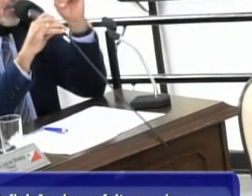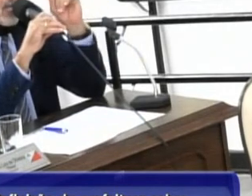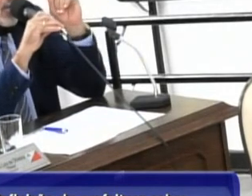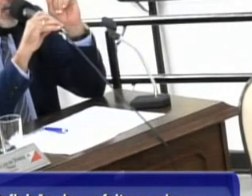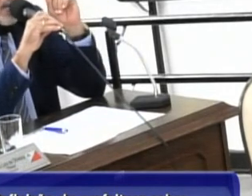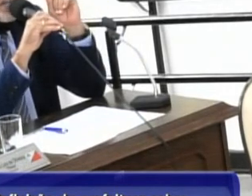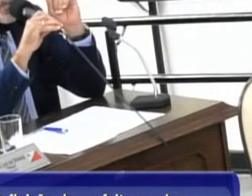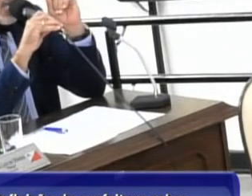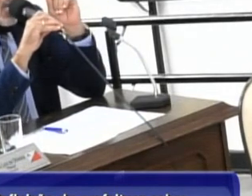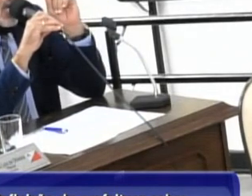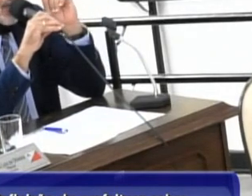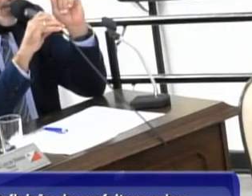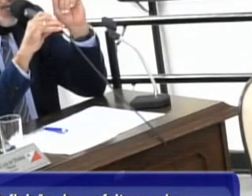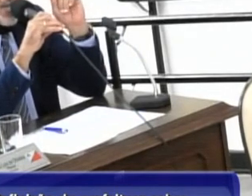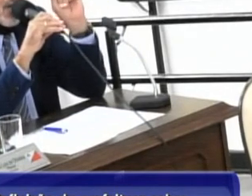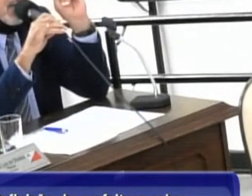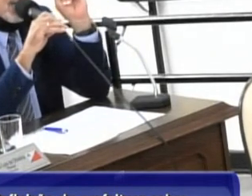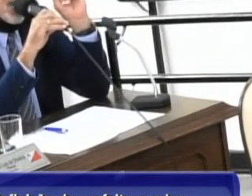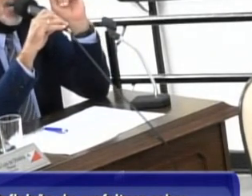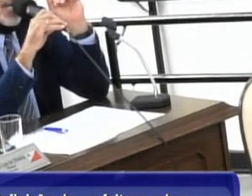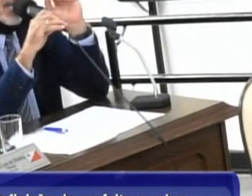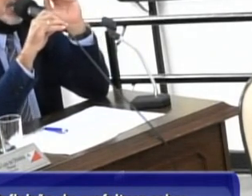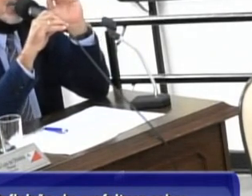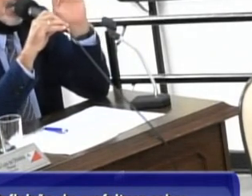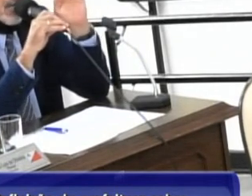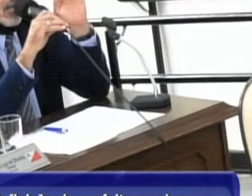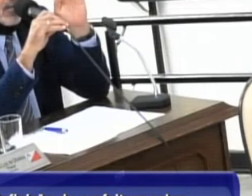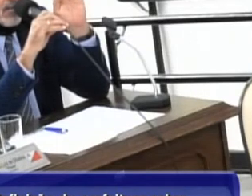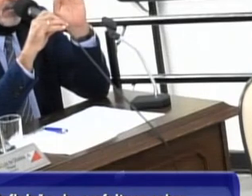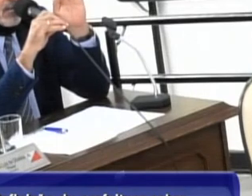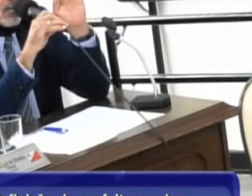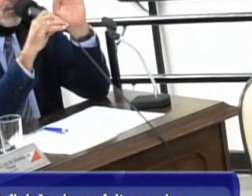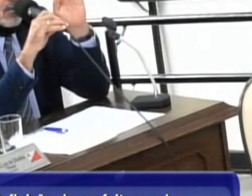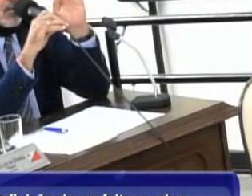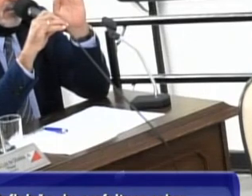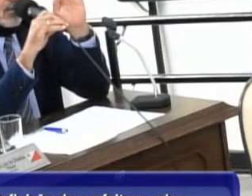frente, né? Enfim, fizeram o bolsão até dentro do Dama.